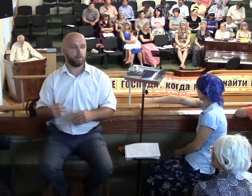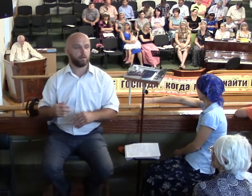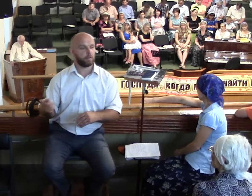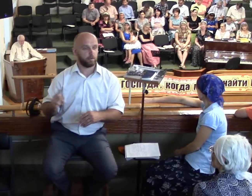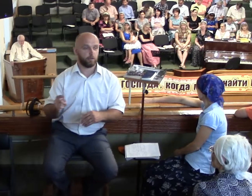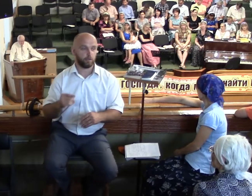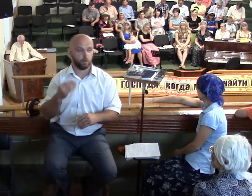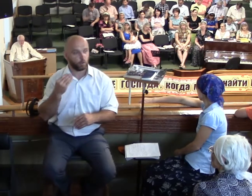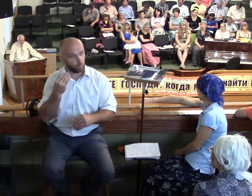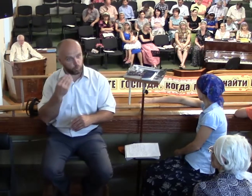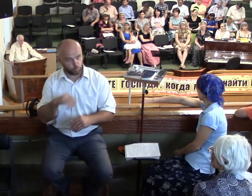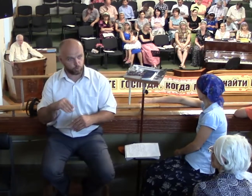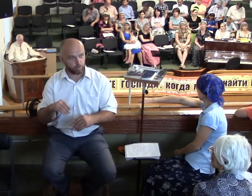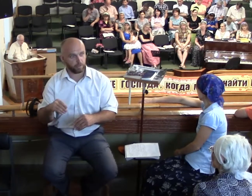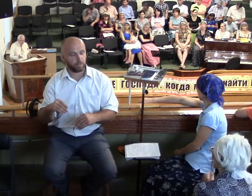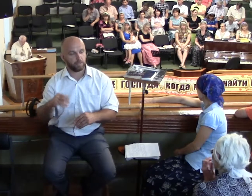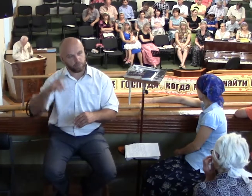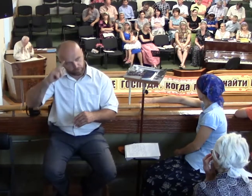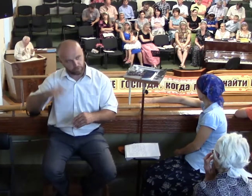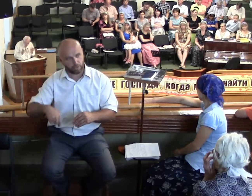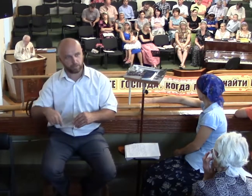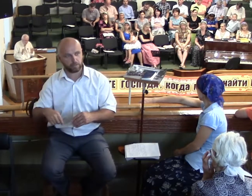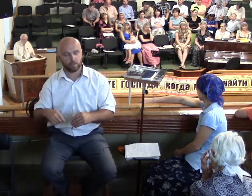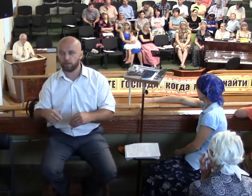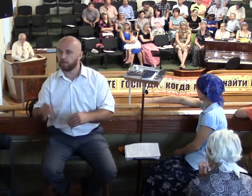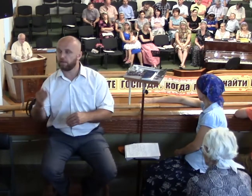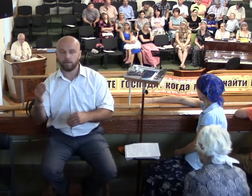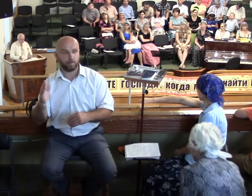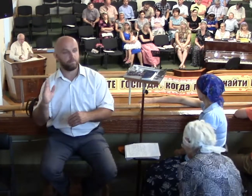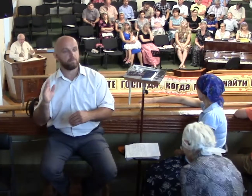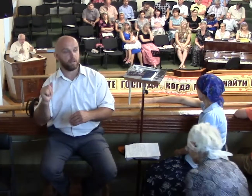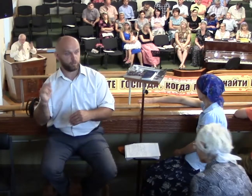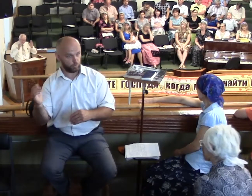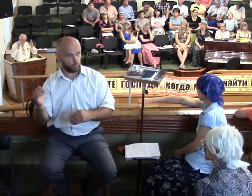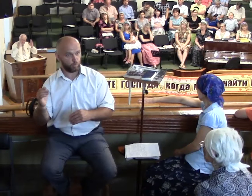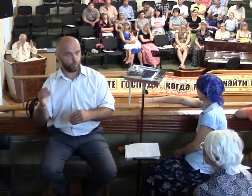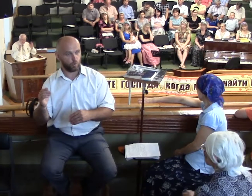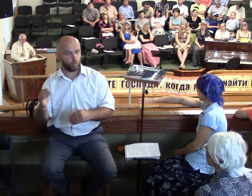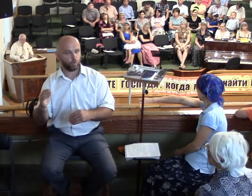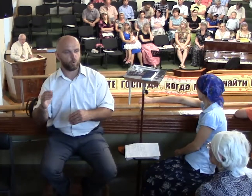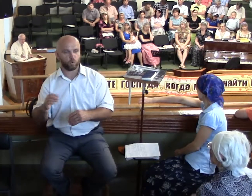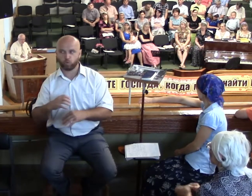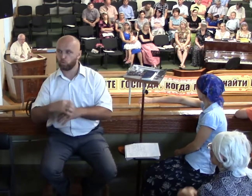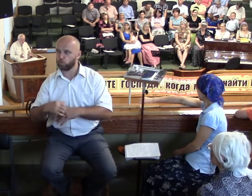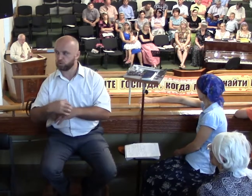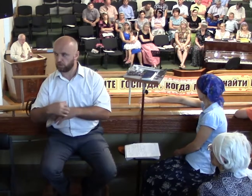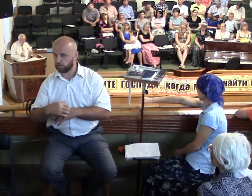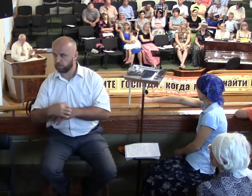нашей христианской жизни, постоянство нашей любви, постоянство нашего